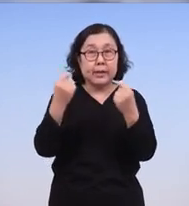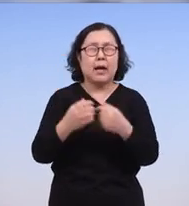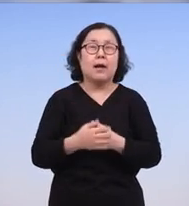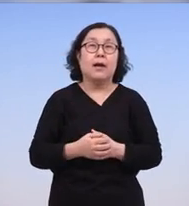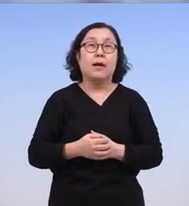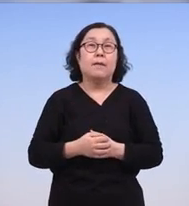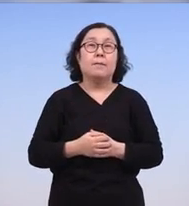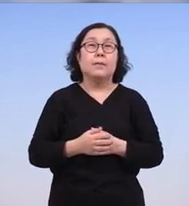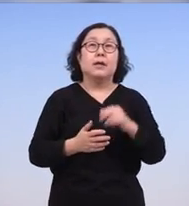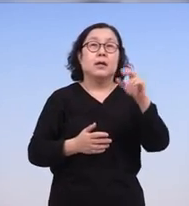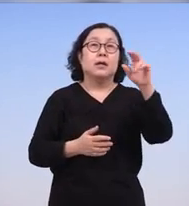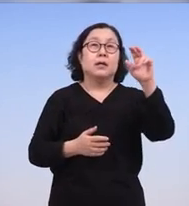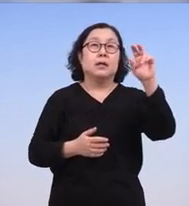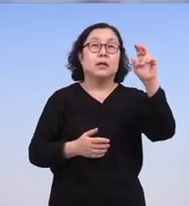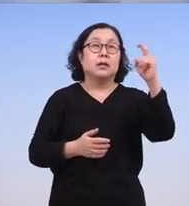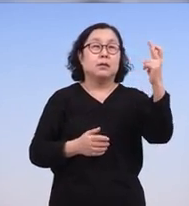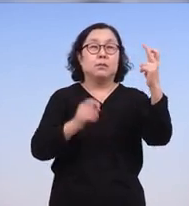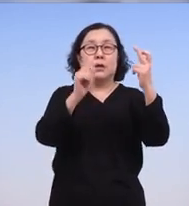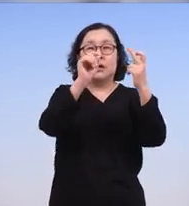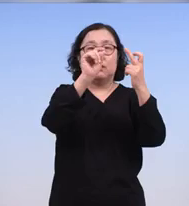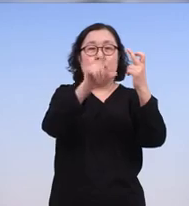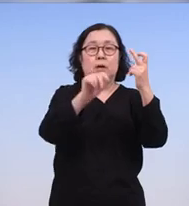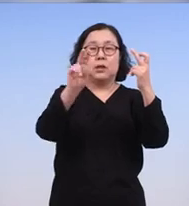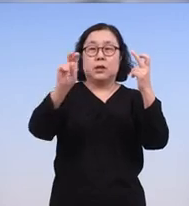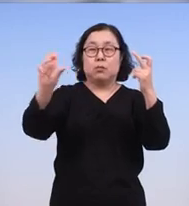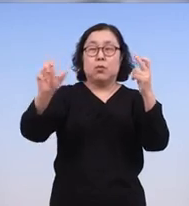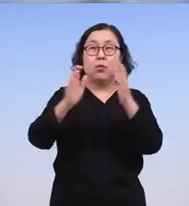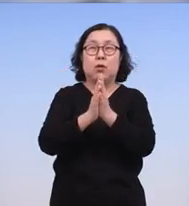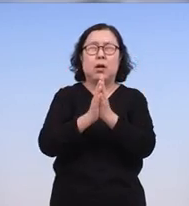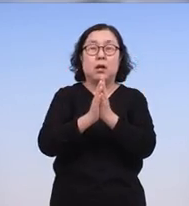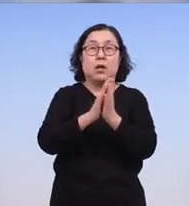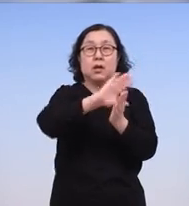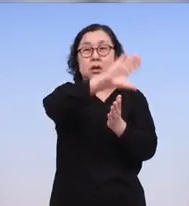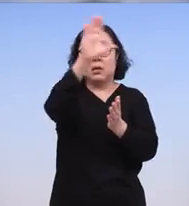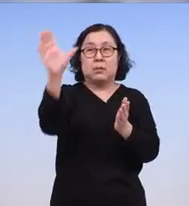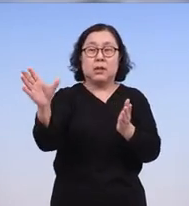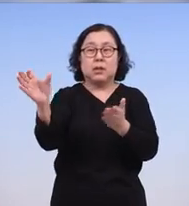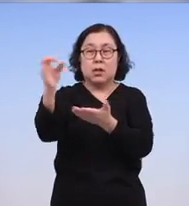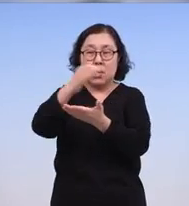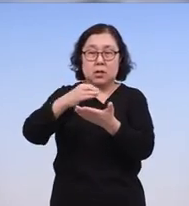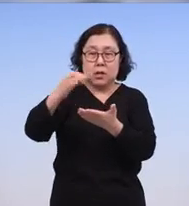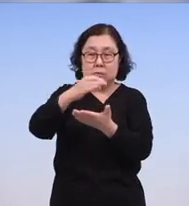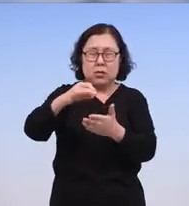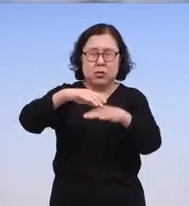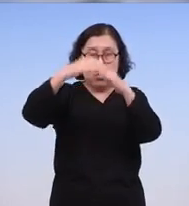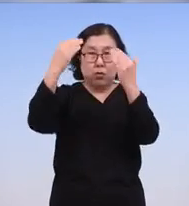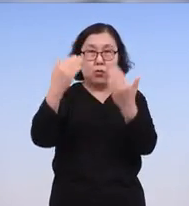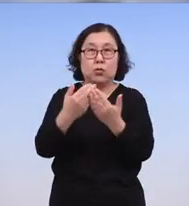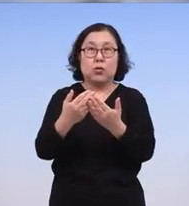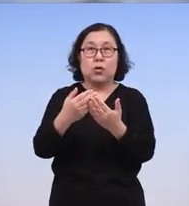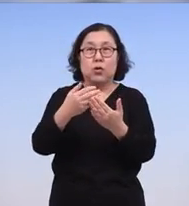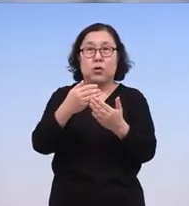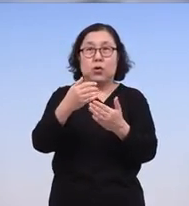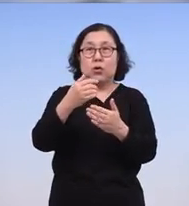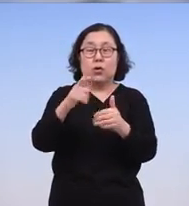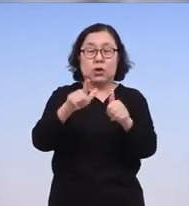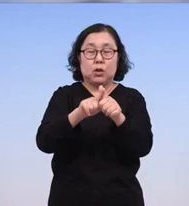그래서 이제 오는 25일 성탄절 헌금은요, 전액 기독교